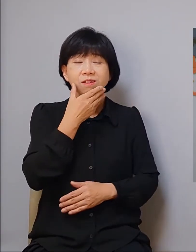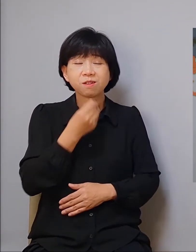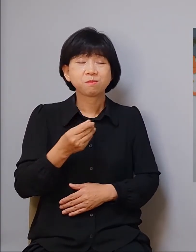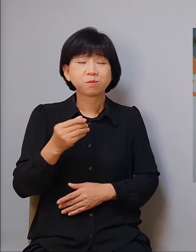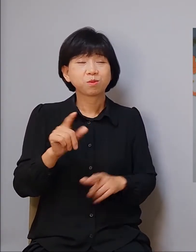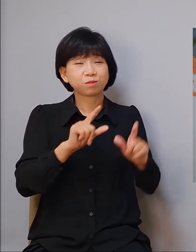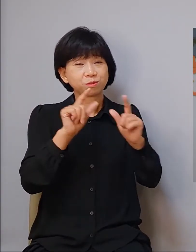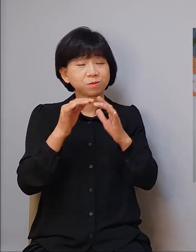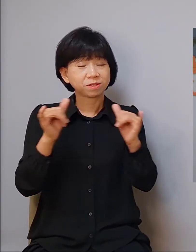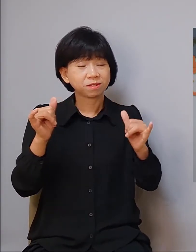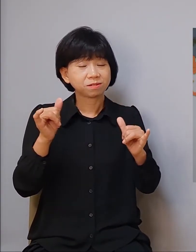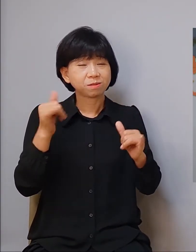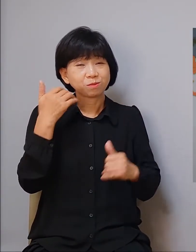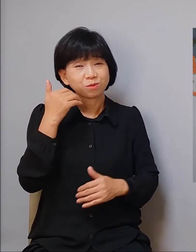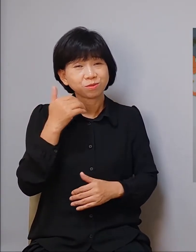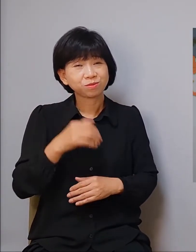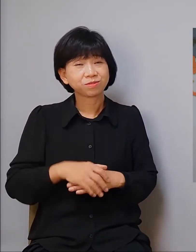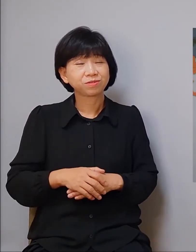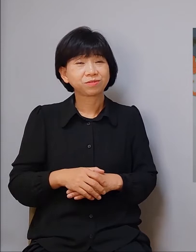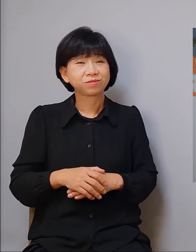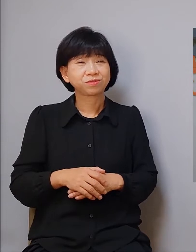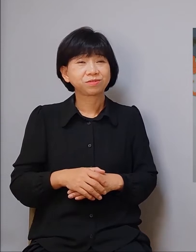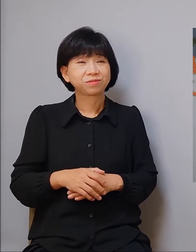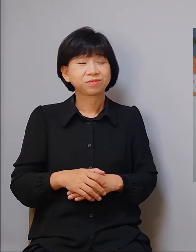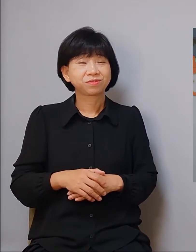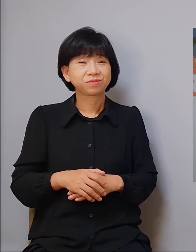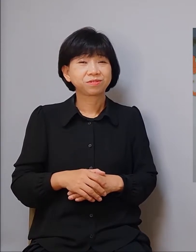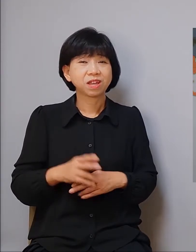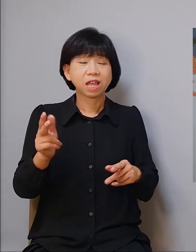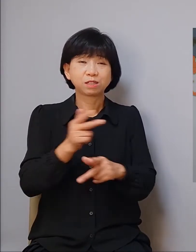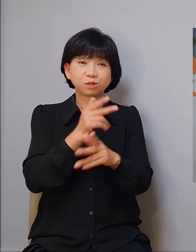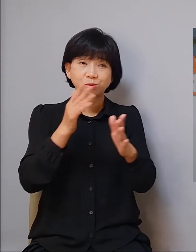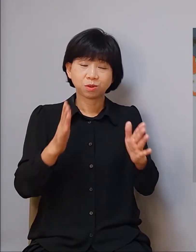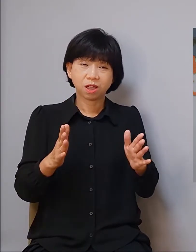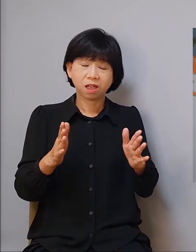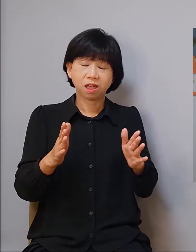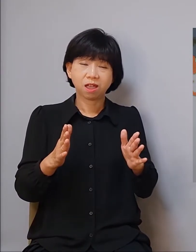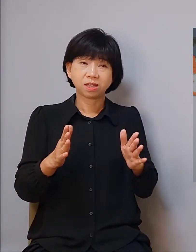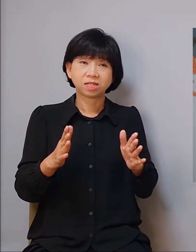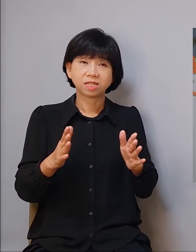걸까요? 한 주간이 168시간이라고 하네요.